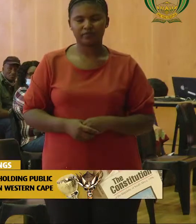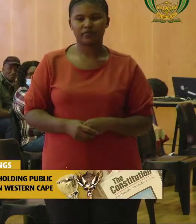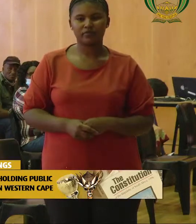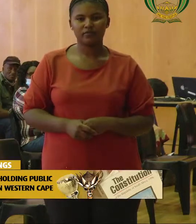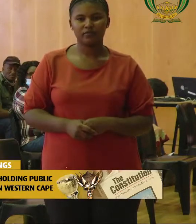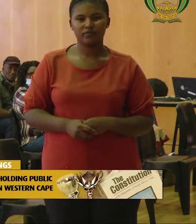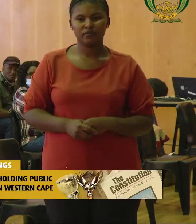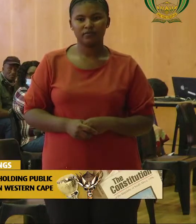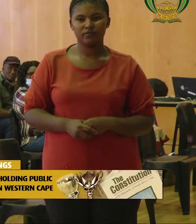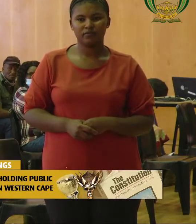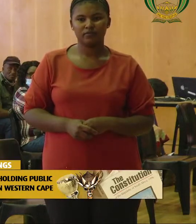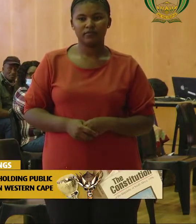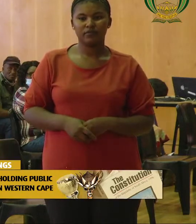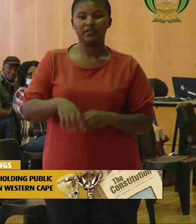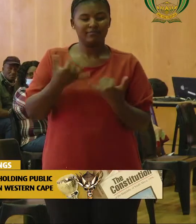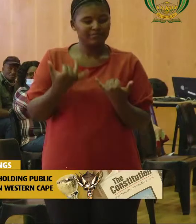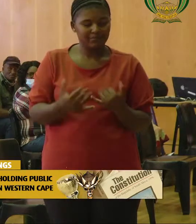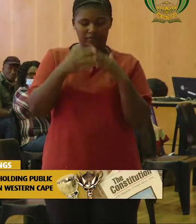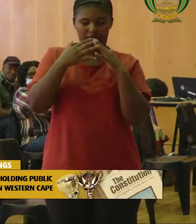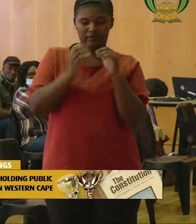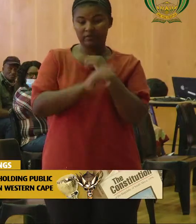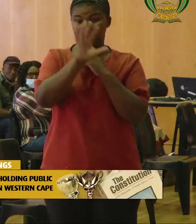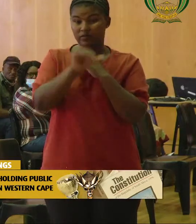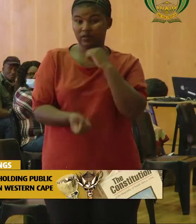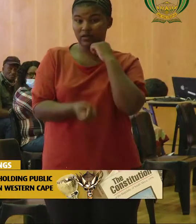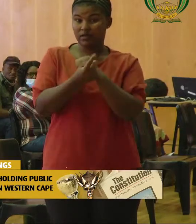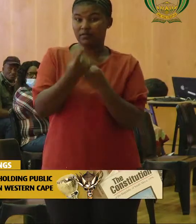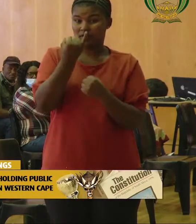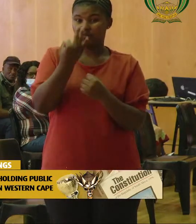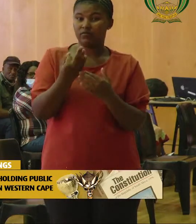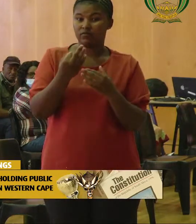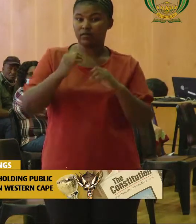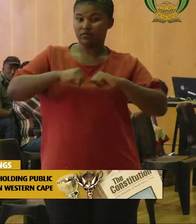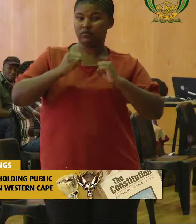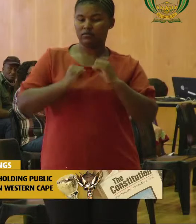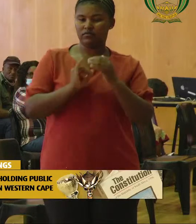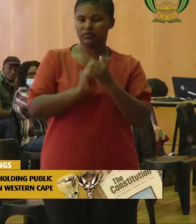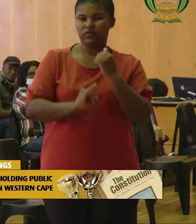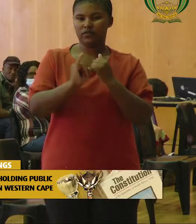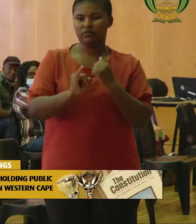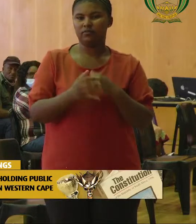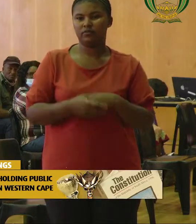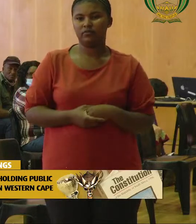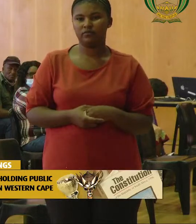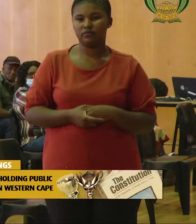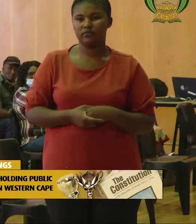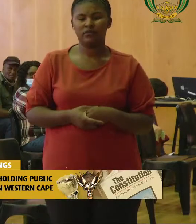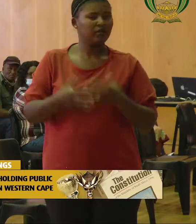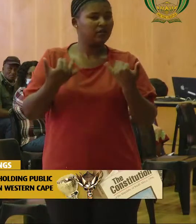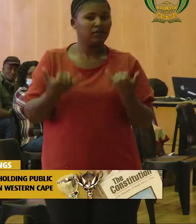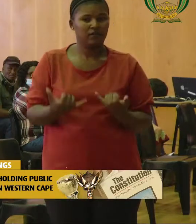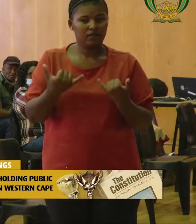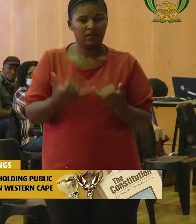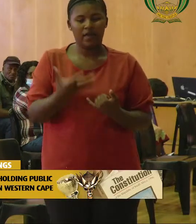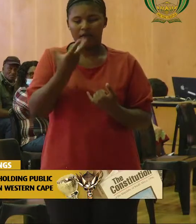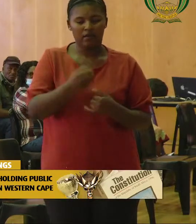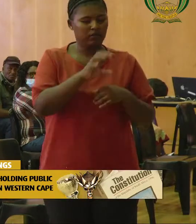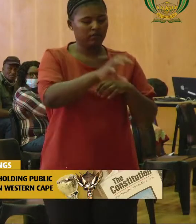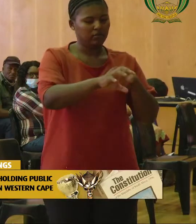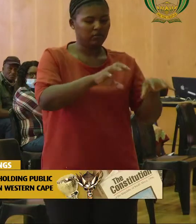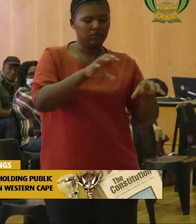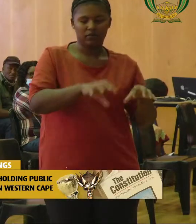Hy sal nie werk in Suid-Afrika nie. Hoor julle my vandag? Want die plaaslik Oudtshoorn en Kanaland